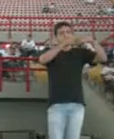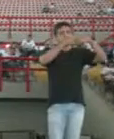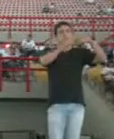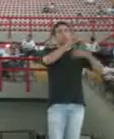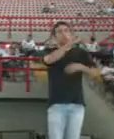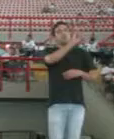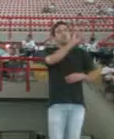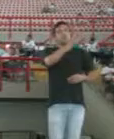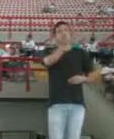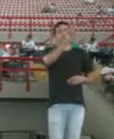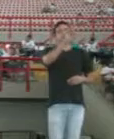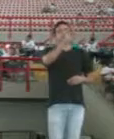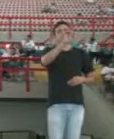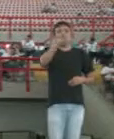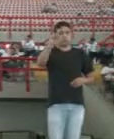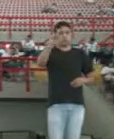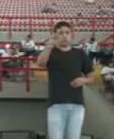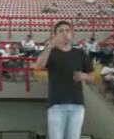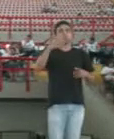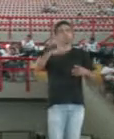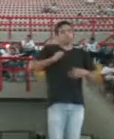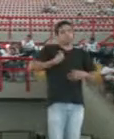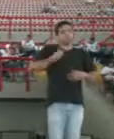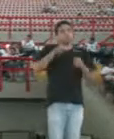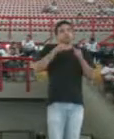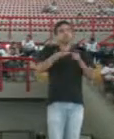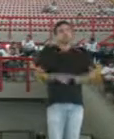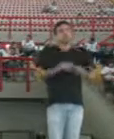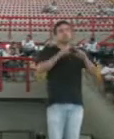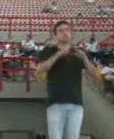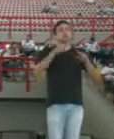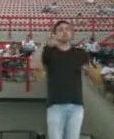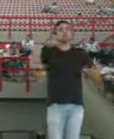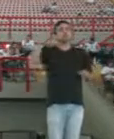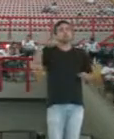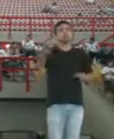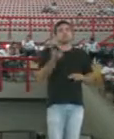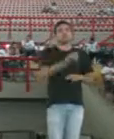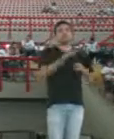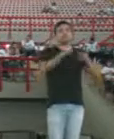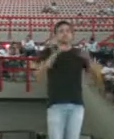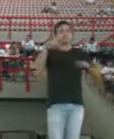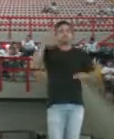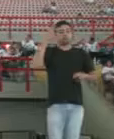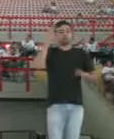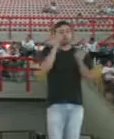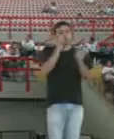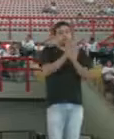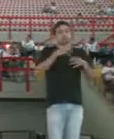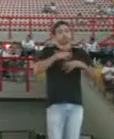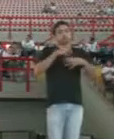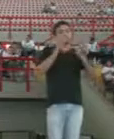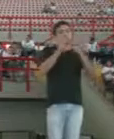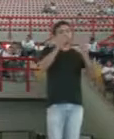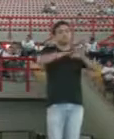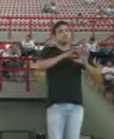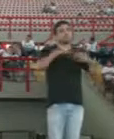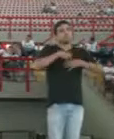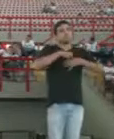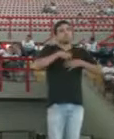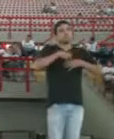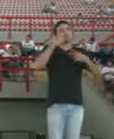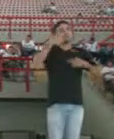Camões. Gosto de ser e de estar. Essa música ela é muito rica. Ela é muito rica na questão da semântica, na